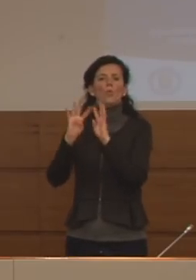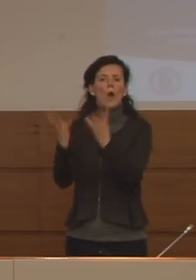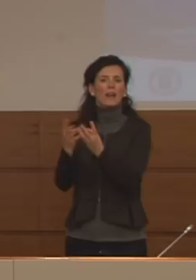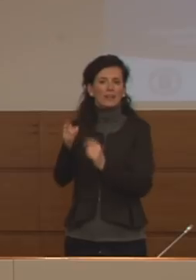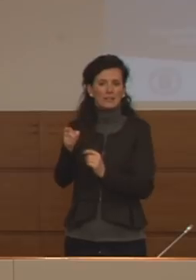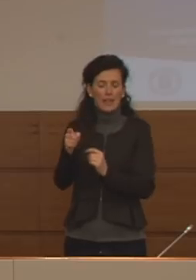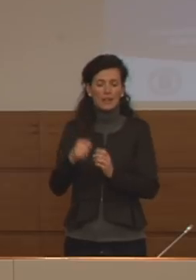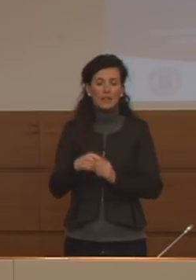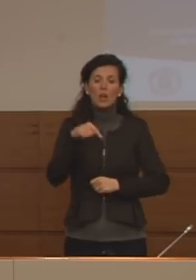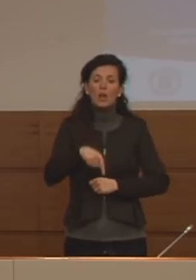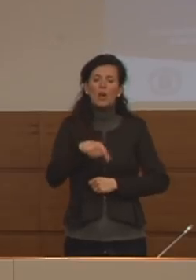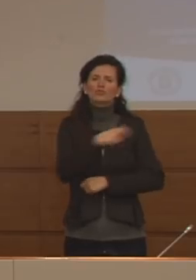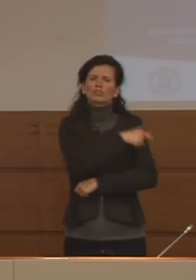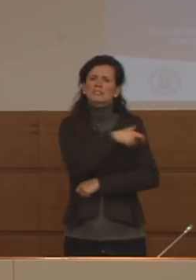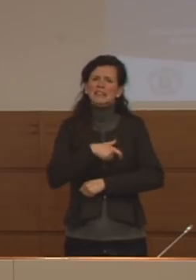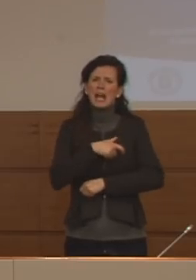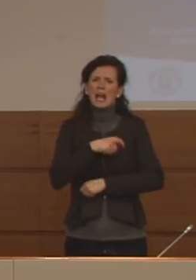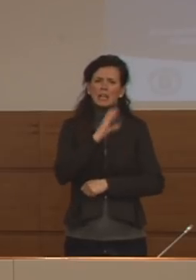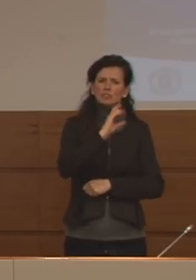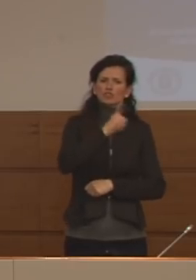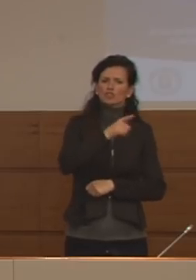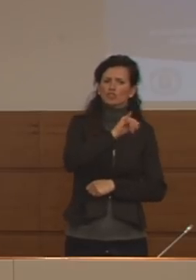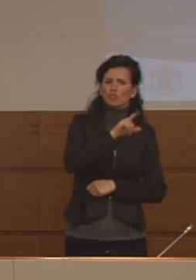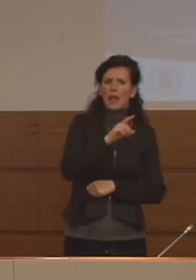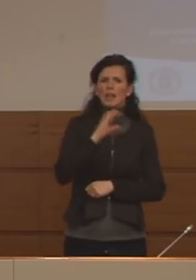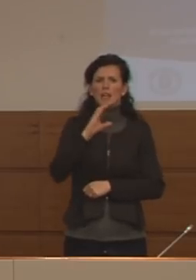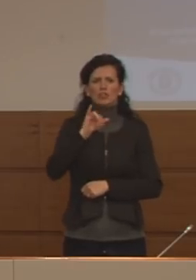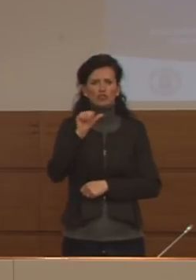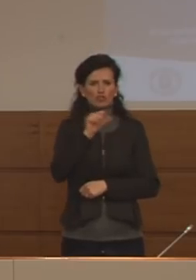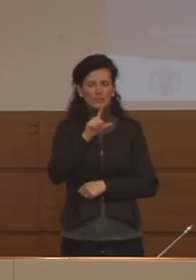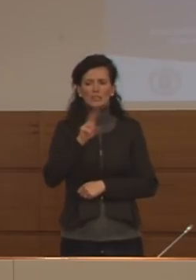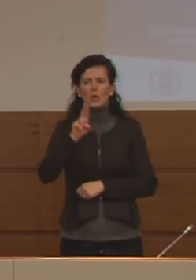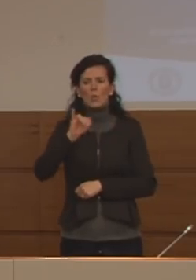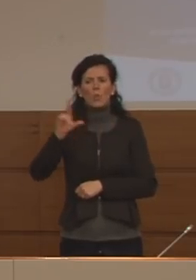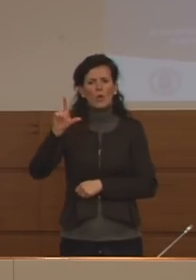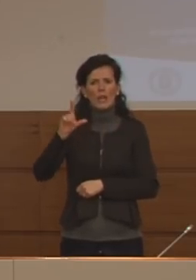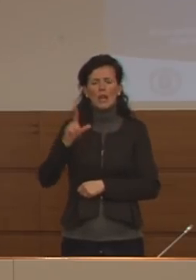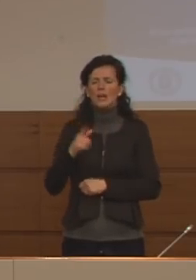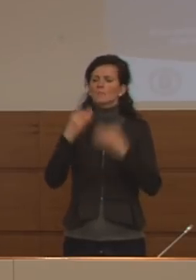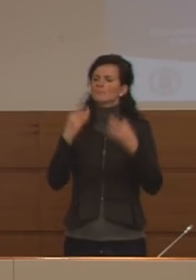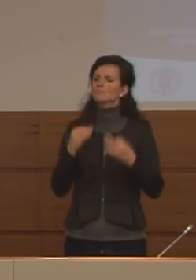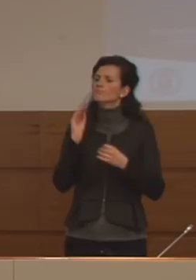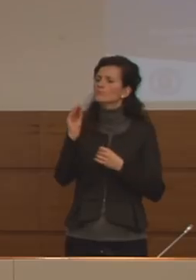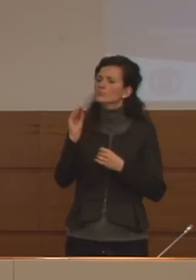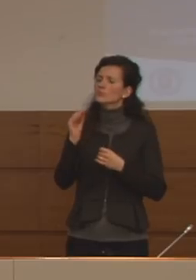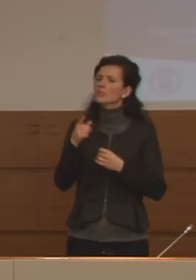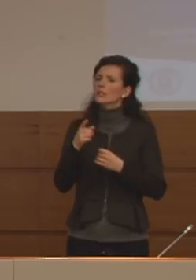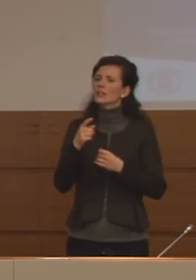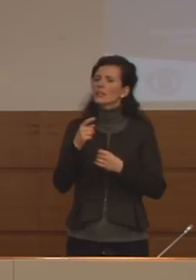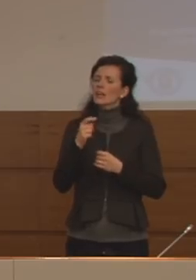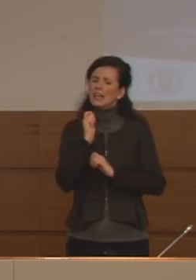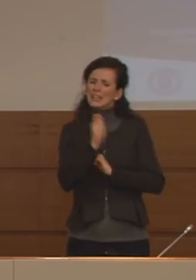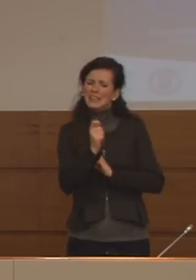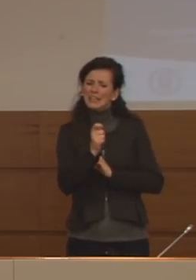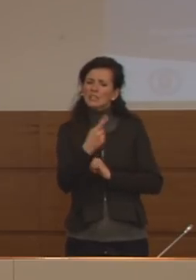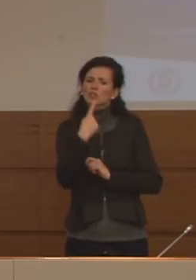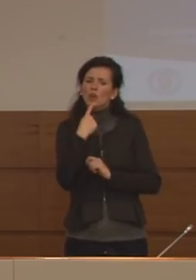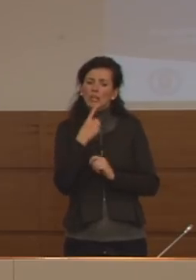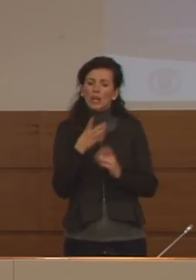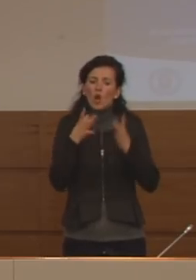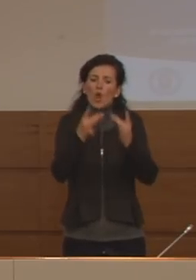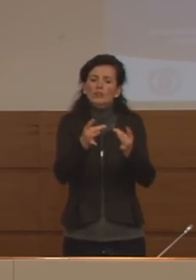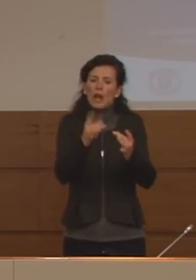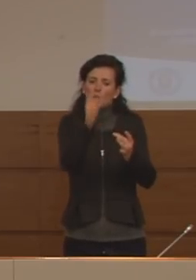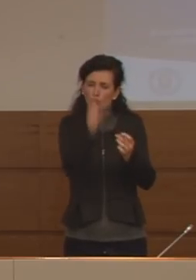cgil cisl e uil vi hanno chiesto a che punto è il riconoscimento degli indennizzi previsti a chi si è contagiato sul